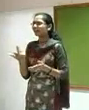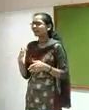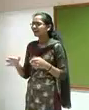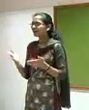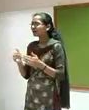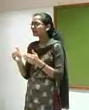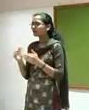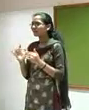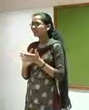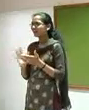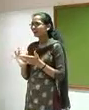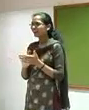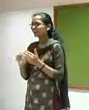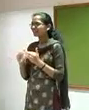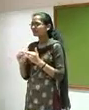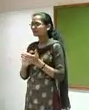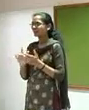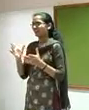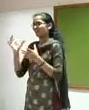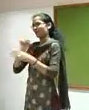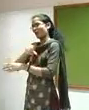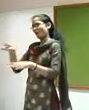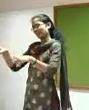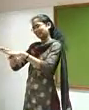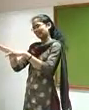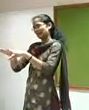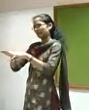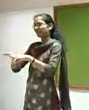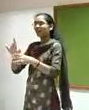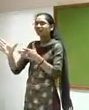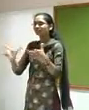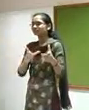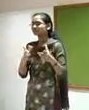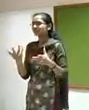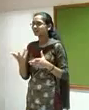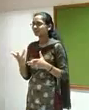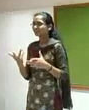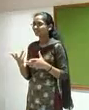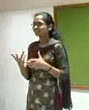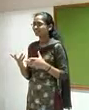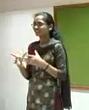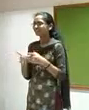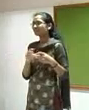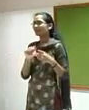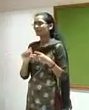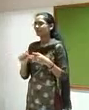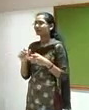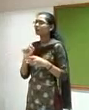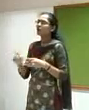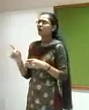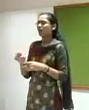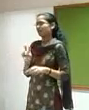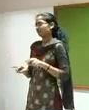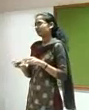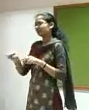है. वो एक चीज है. फिर दूसरी चीज हम कहते हैं कि आपने सपोजिंग सब सीढ़ियां चढ़ने